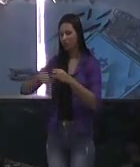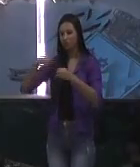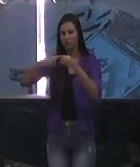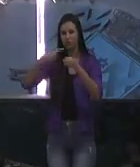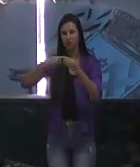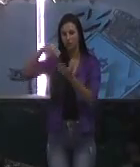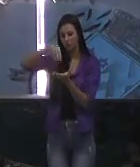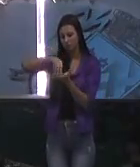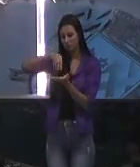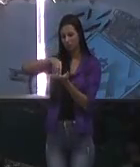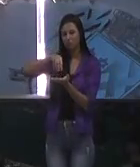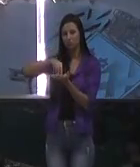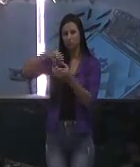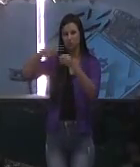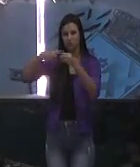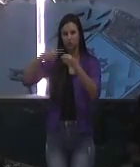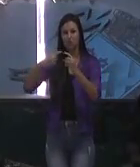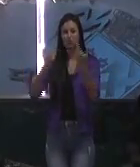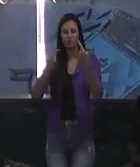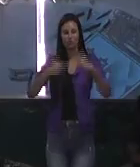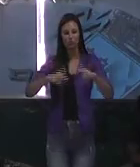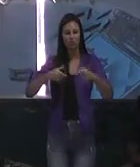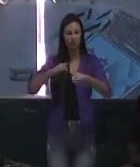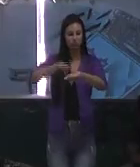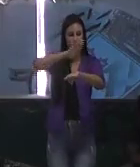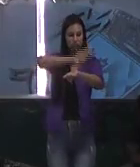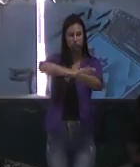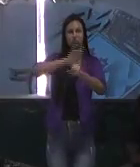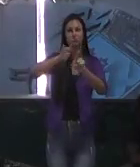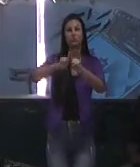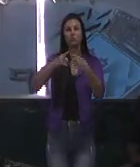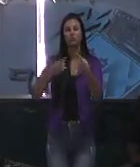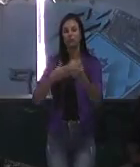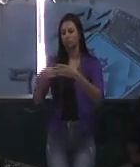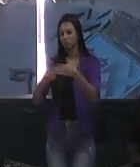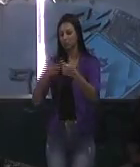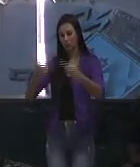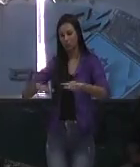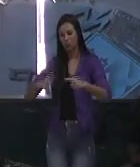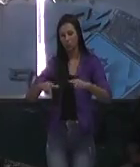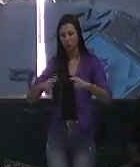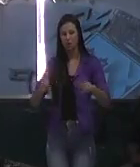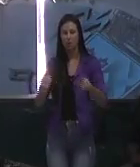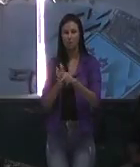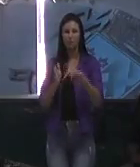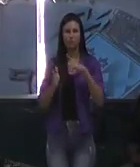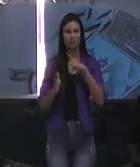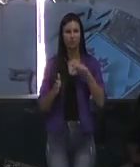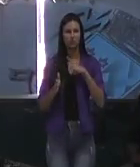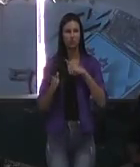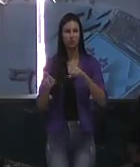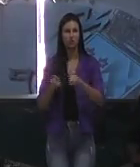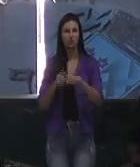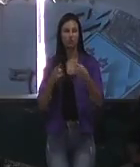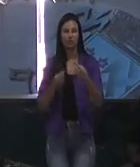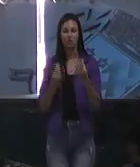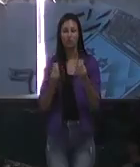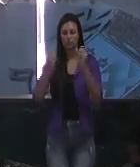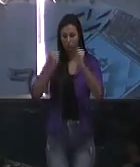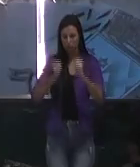cidade, outro na periferia, sem levar em consideração a área que ele ocupa, sem levar em consideração o poder